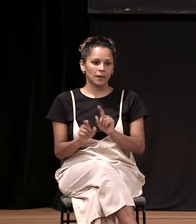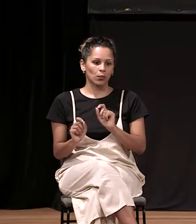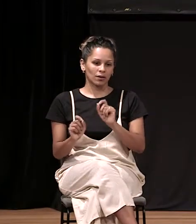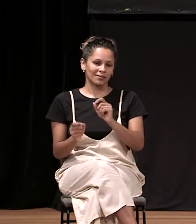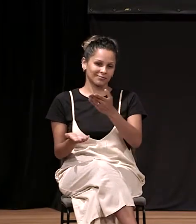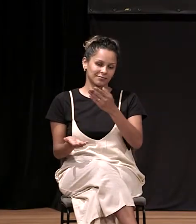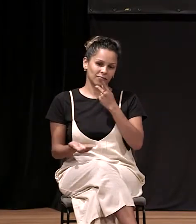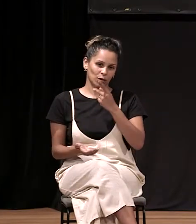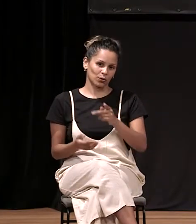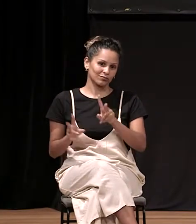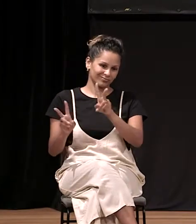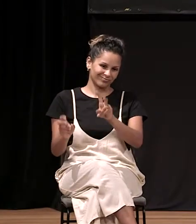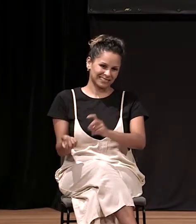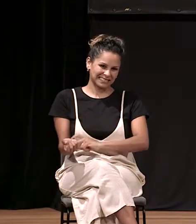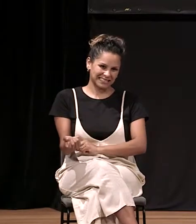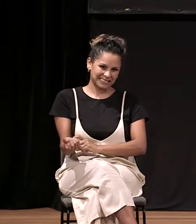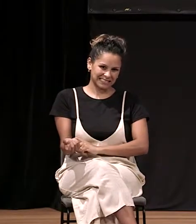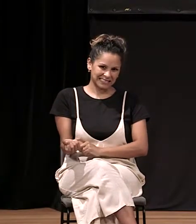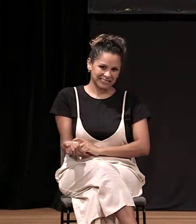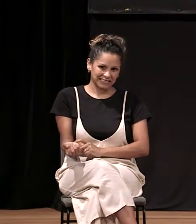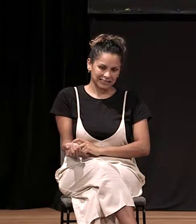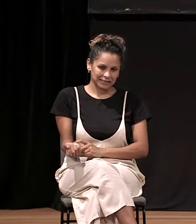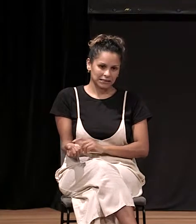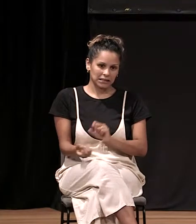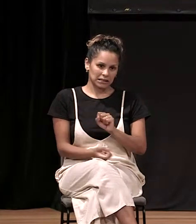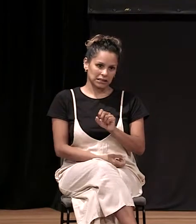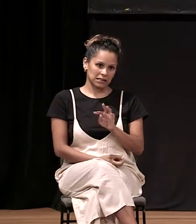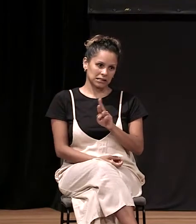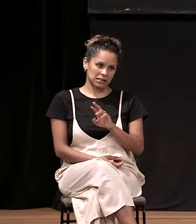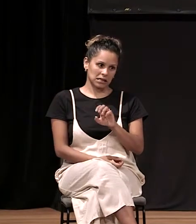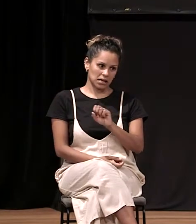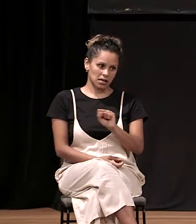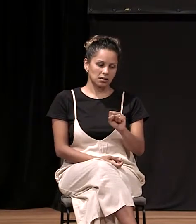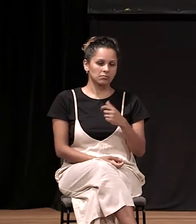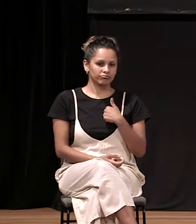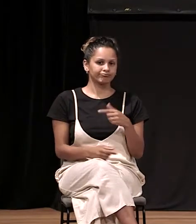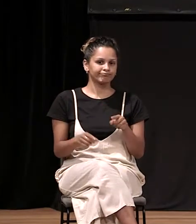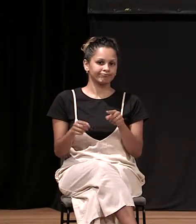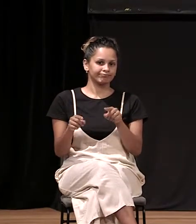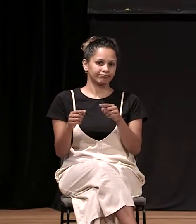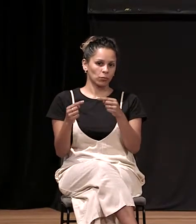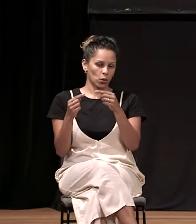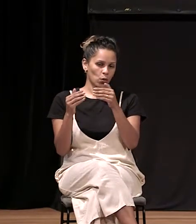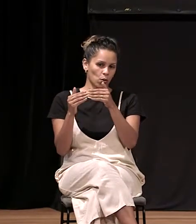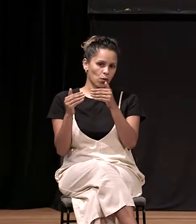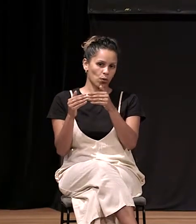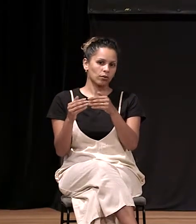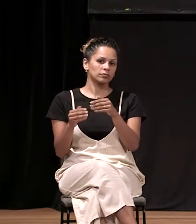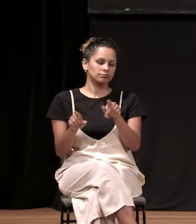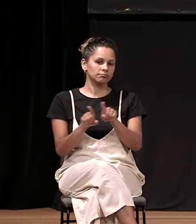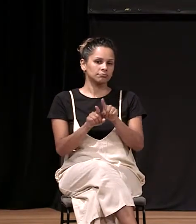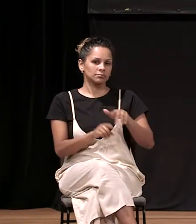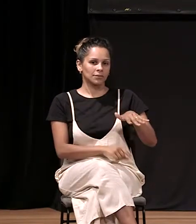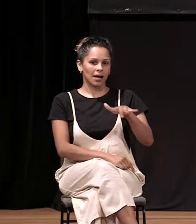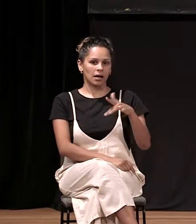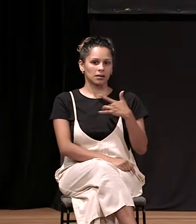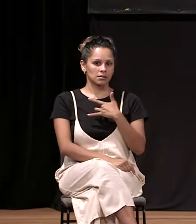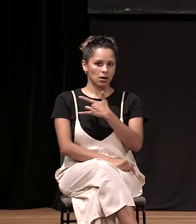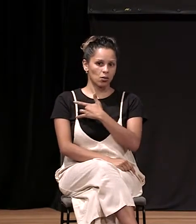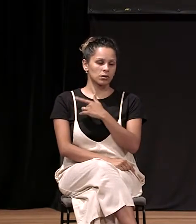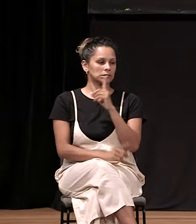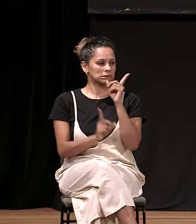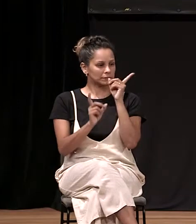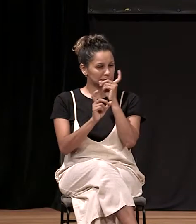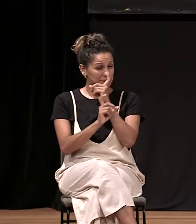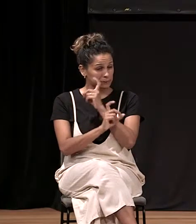compartilho dessa sua fala, né? Como a Margarita bem disse, na saúde a gente também tem essa dificuldade com o